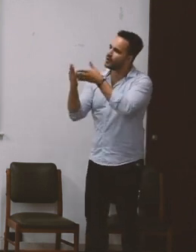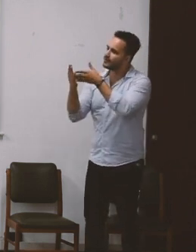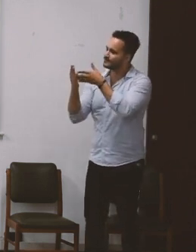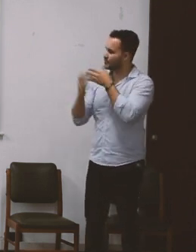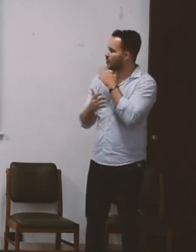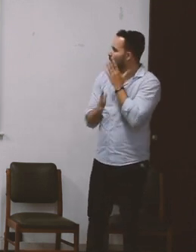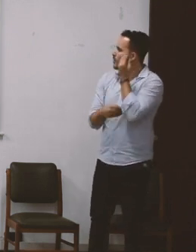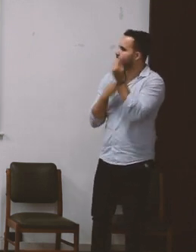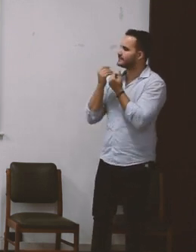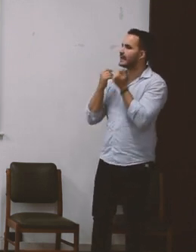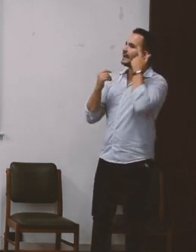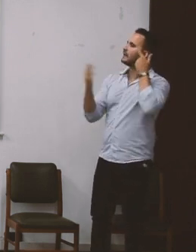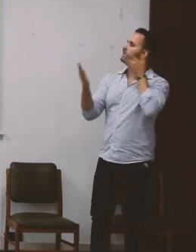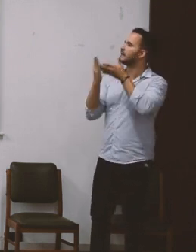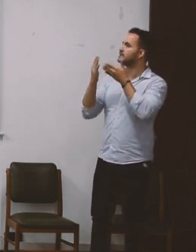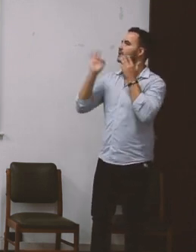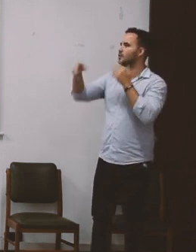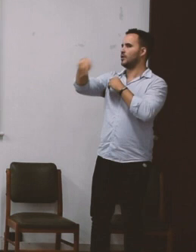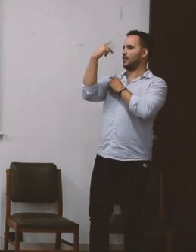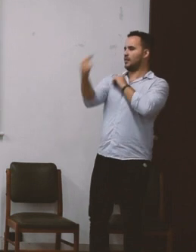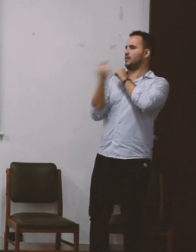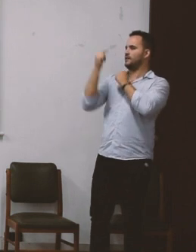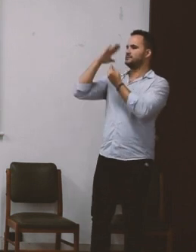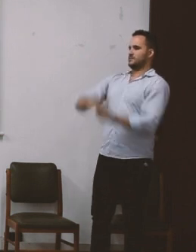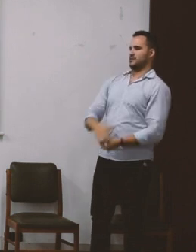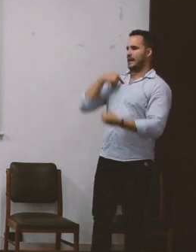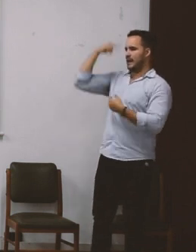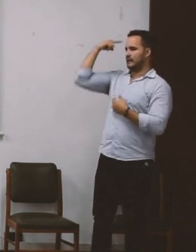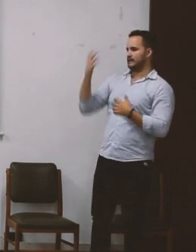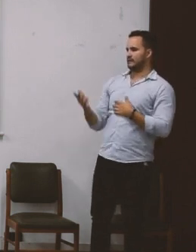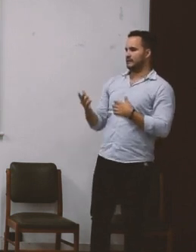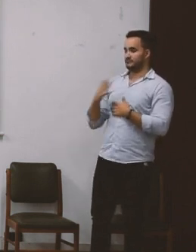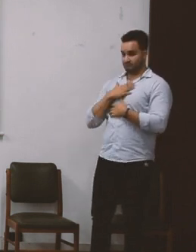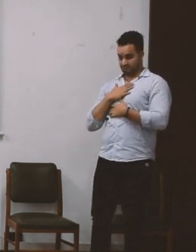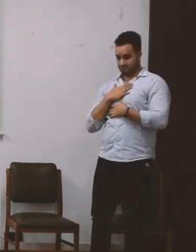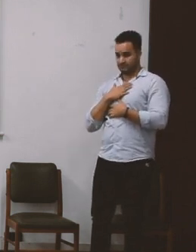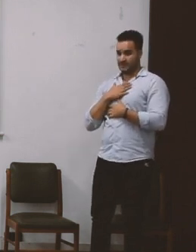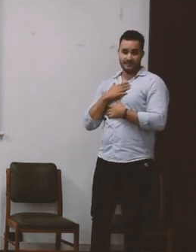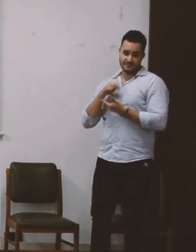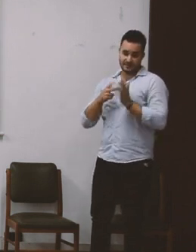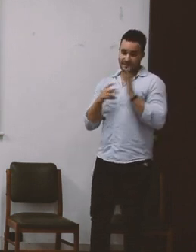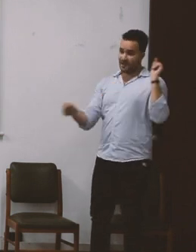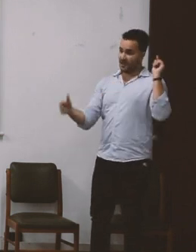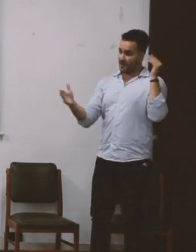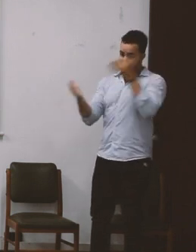como discriminación. Y yo les decía, pues si me lo preguntan, creo que la discriminaron al no denunciarla.